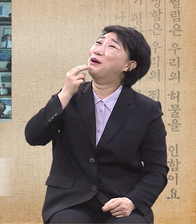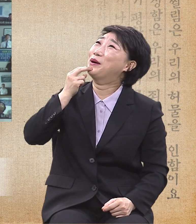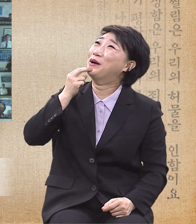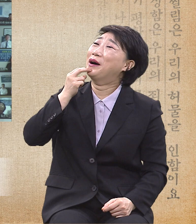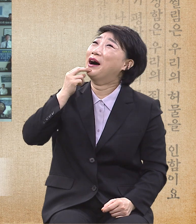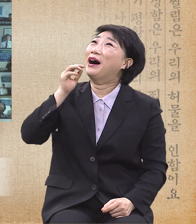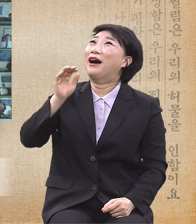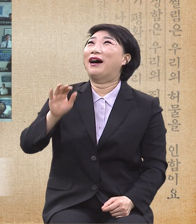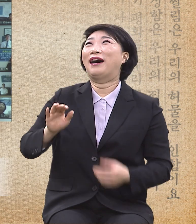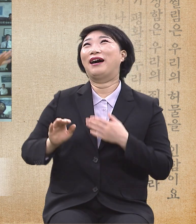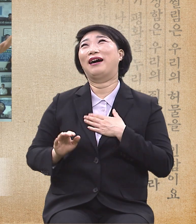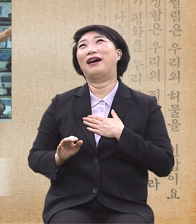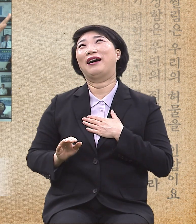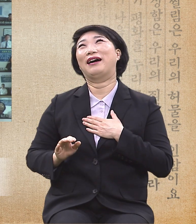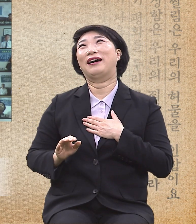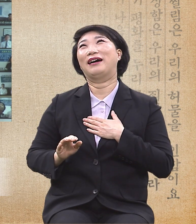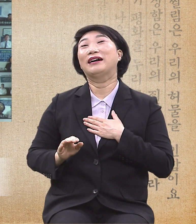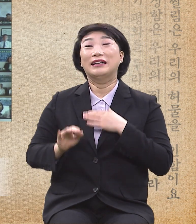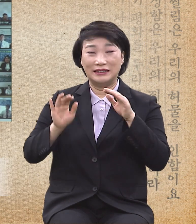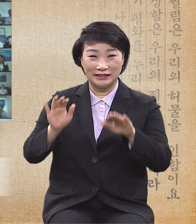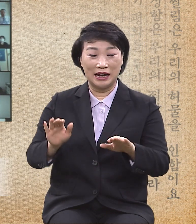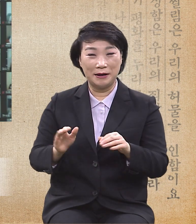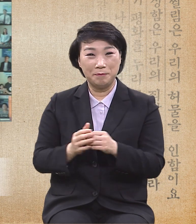없고 아주